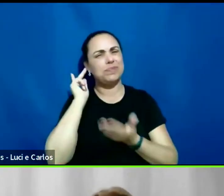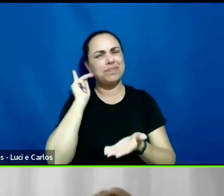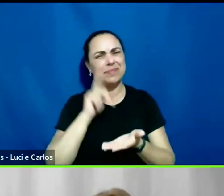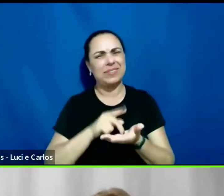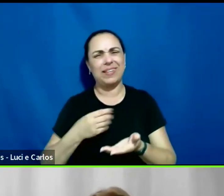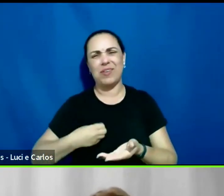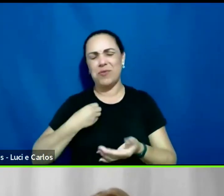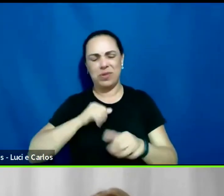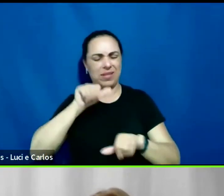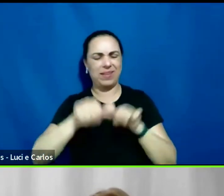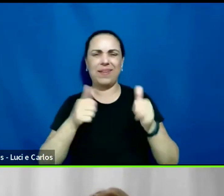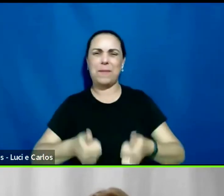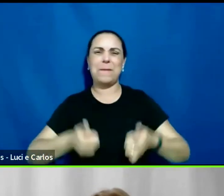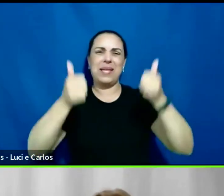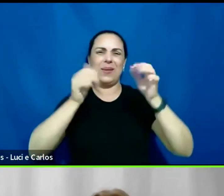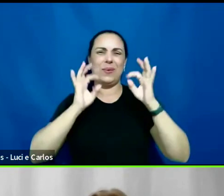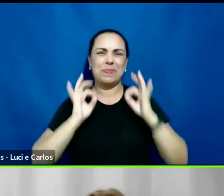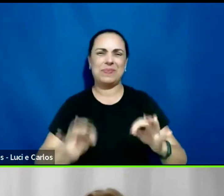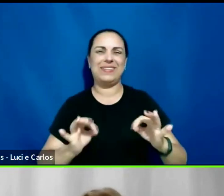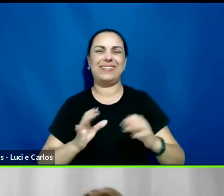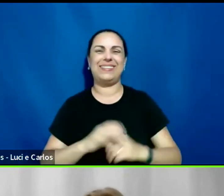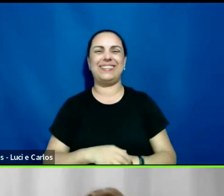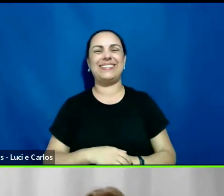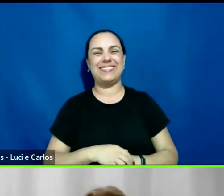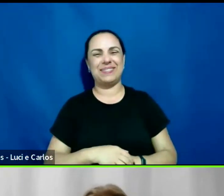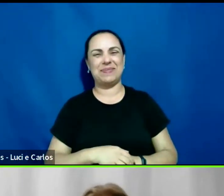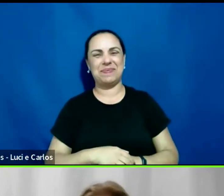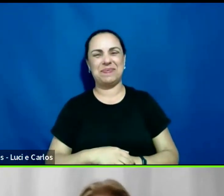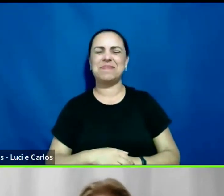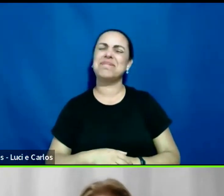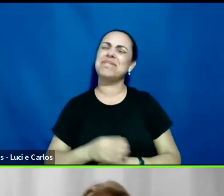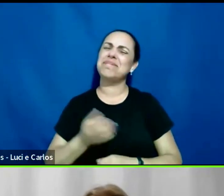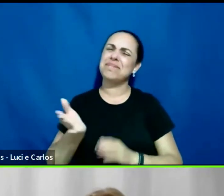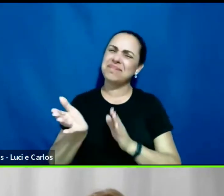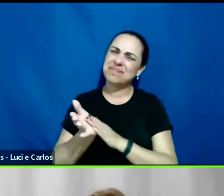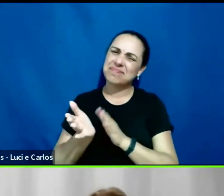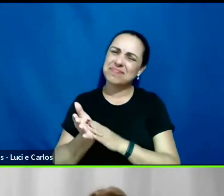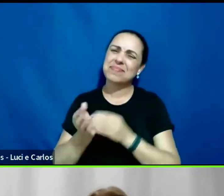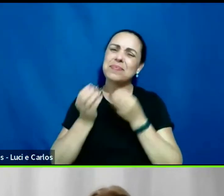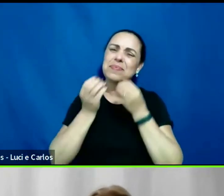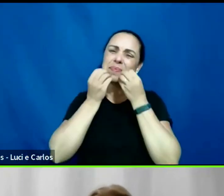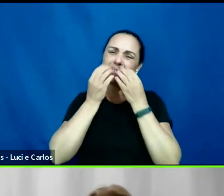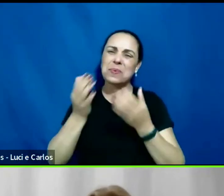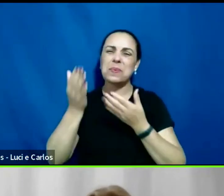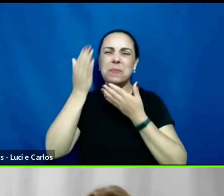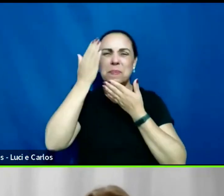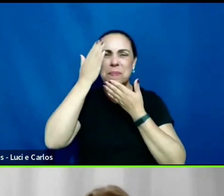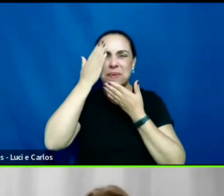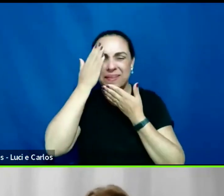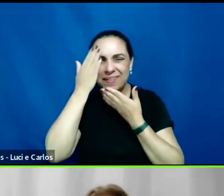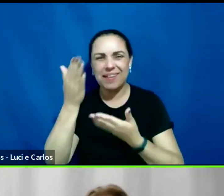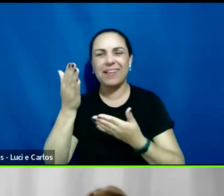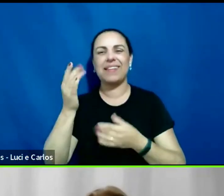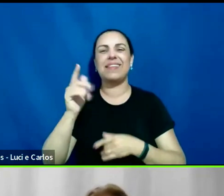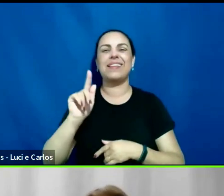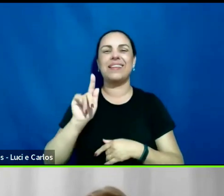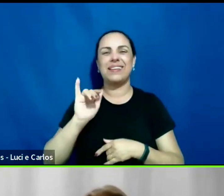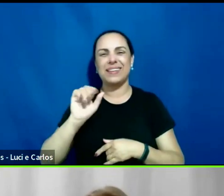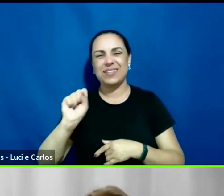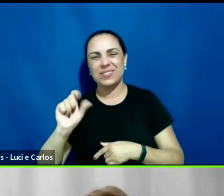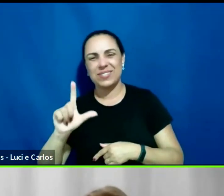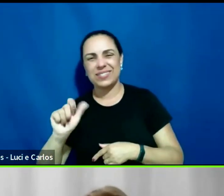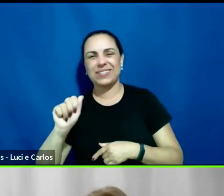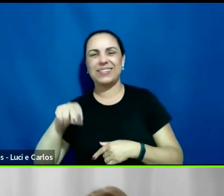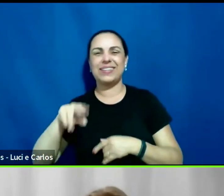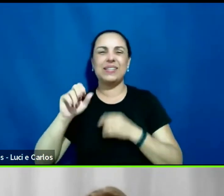vida. Que maravilha, Gislaine. Muito obrigada, viu, pelo seu depoimento. Realmente